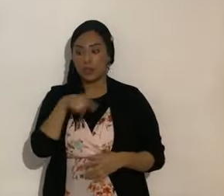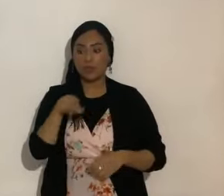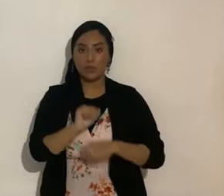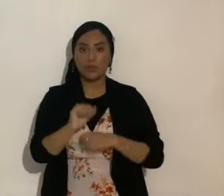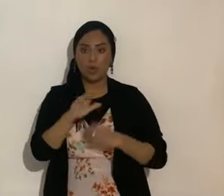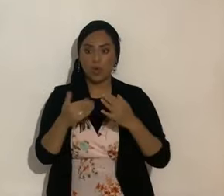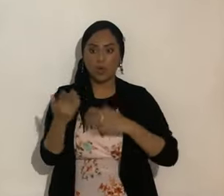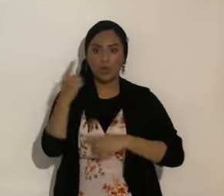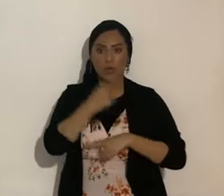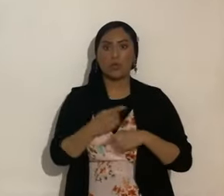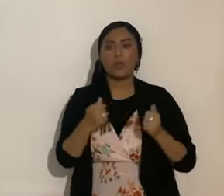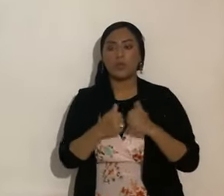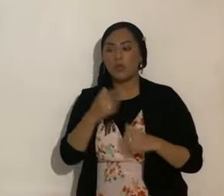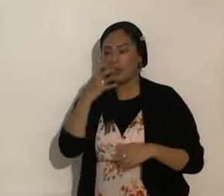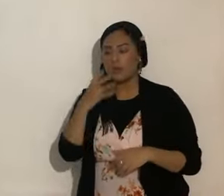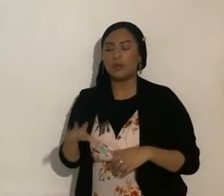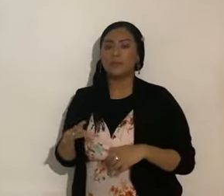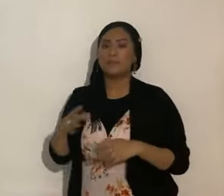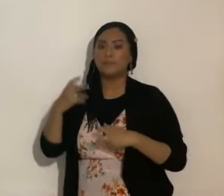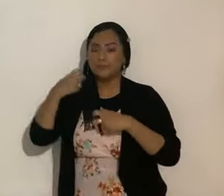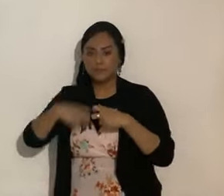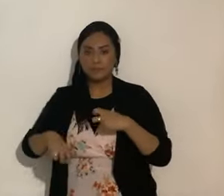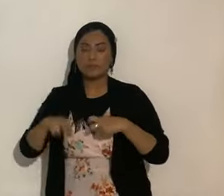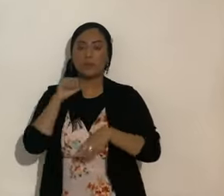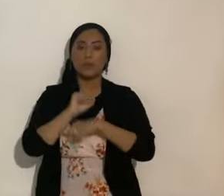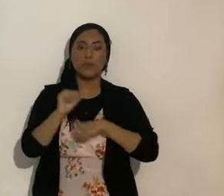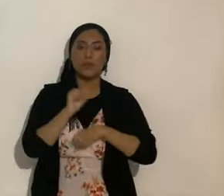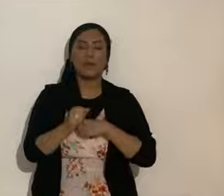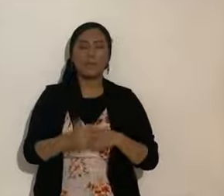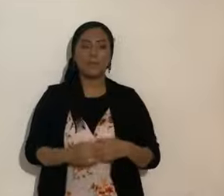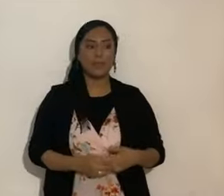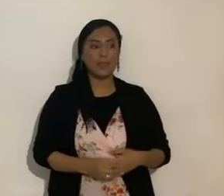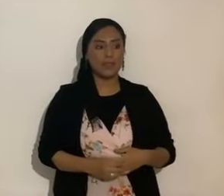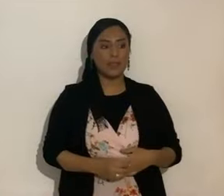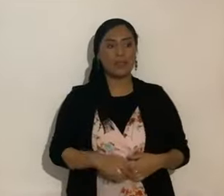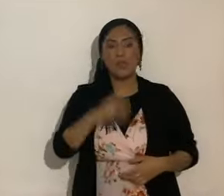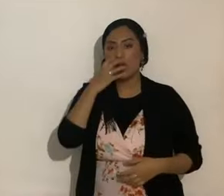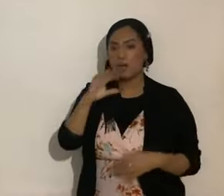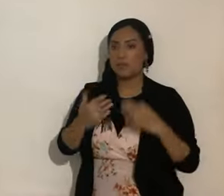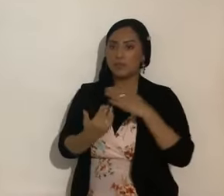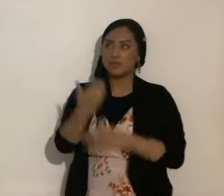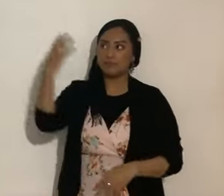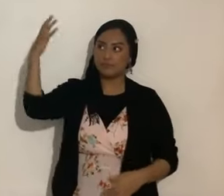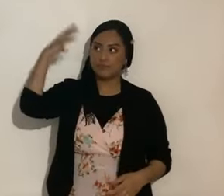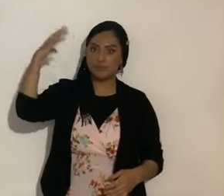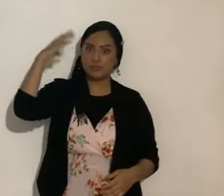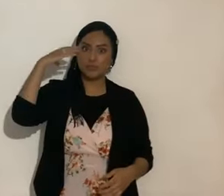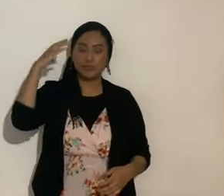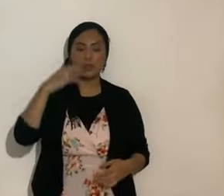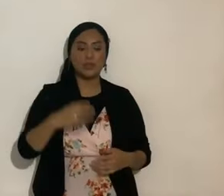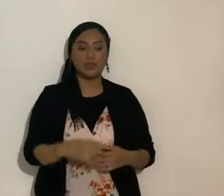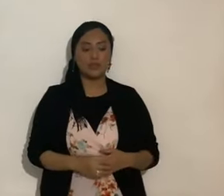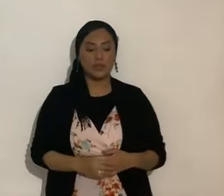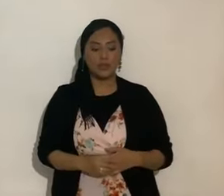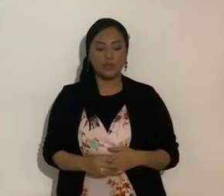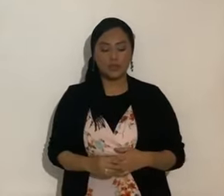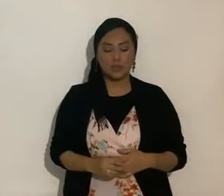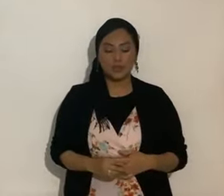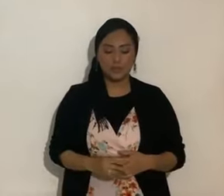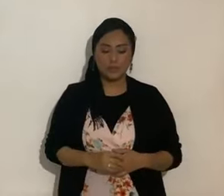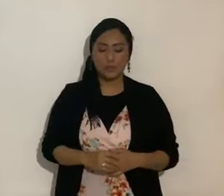con el calor, con la carga del trabajo, dice aquí en la Biblia, y el calor del día, o sea, la carga de trabajo, estar trabajando.